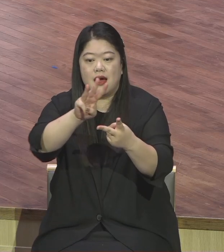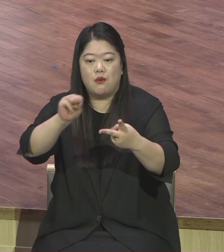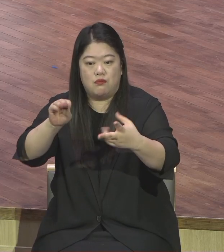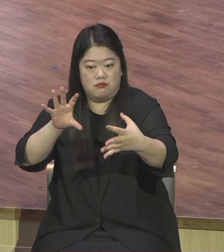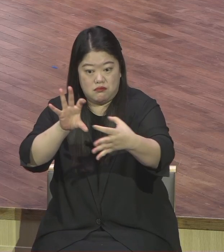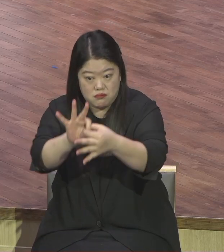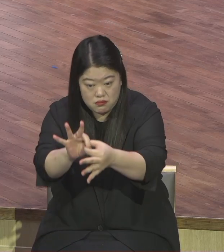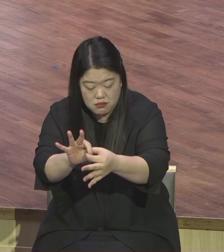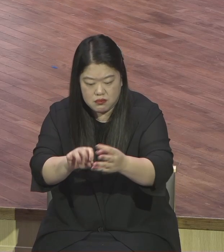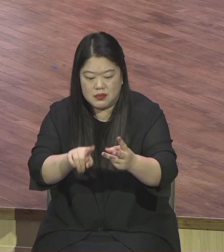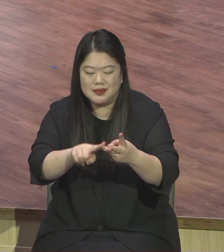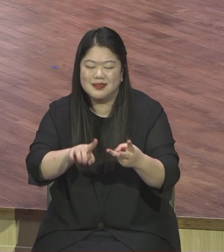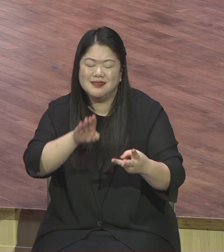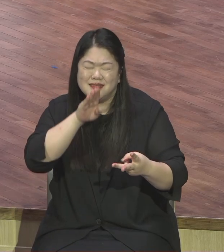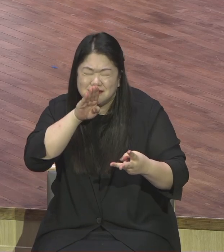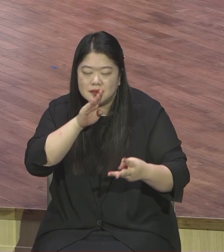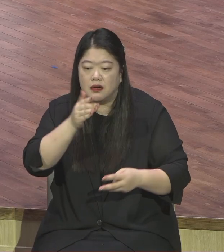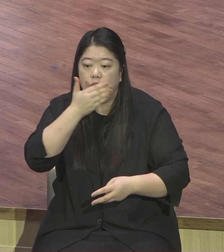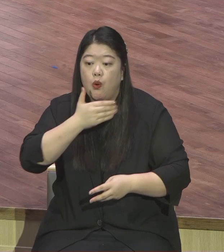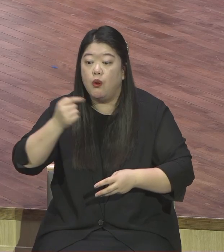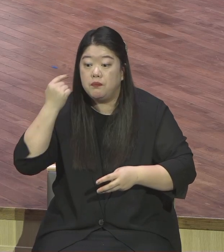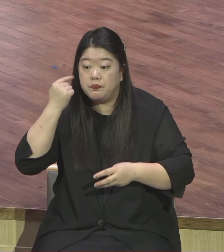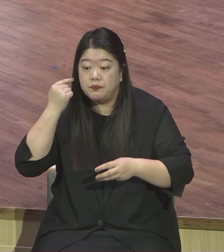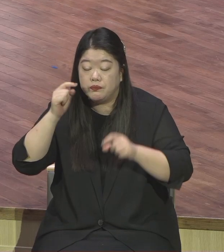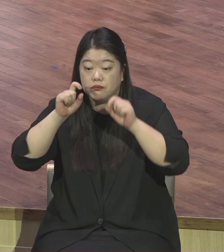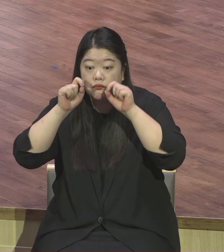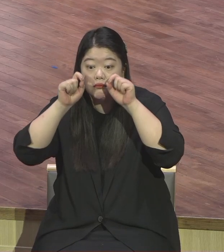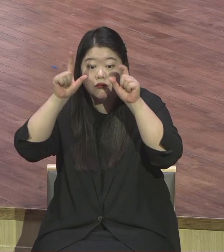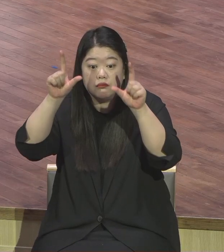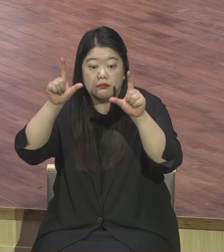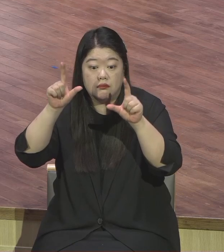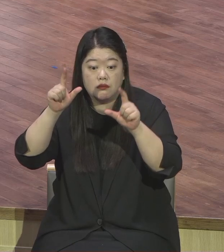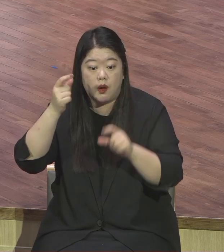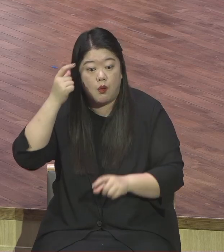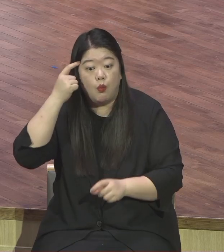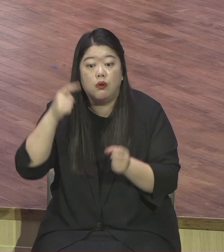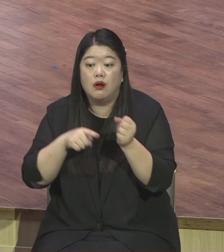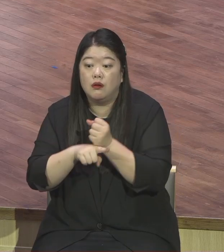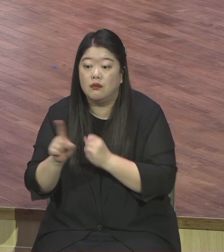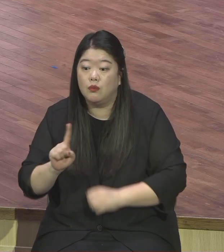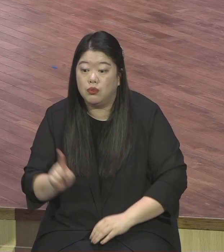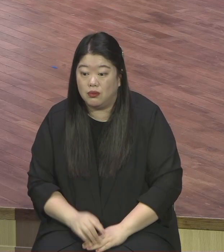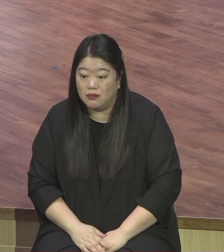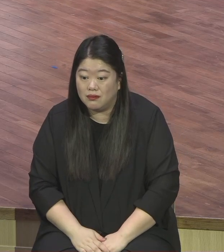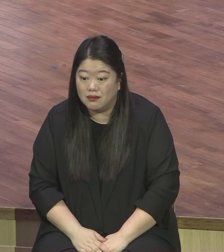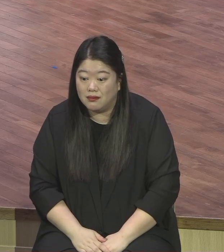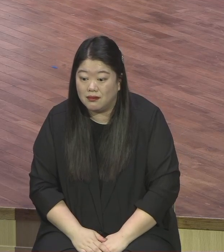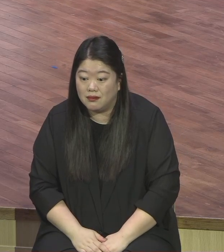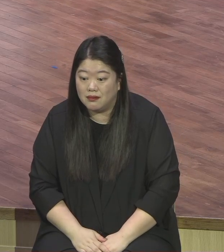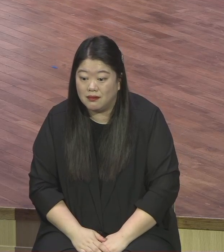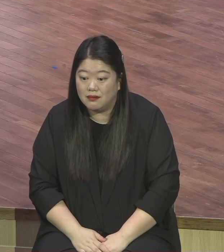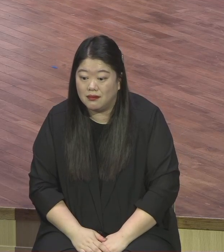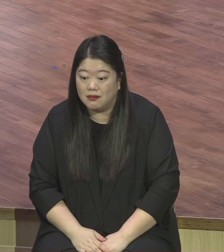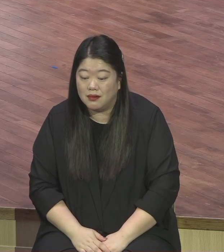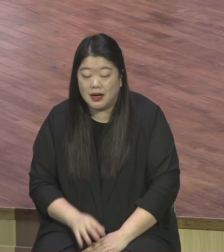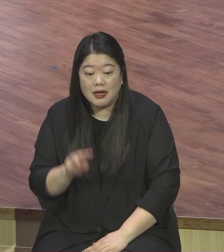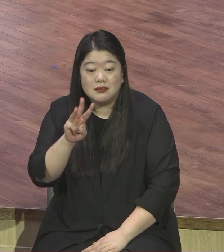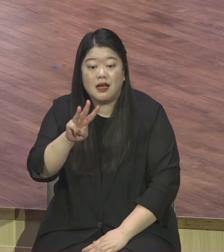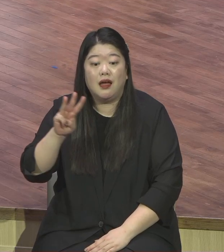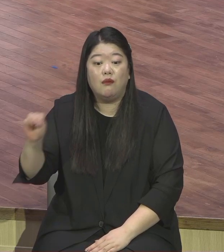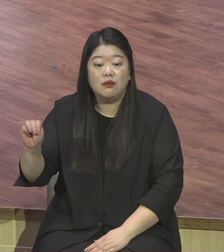깨닫게 하신 이유가 여기 있습니다. 그것을 가지고 있기만 하지 말고 뭐요? 전하라는 것입니다.